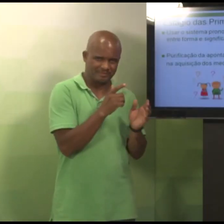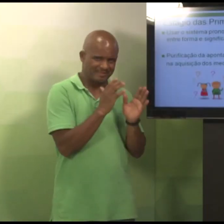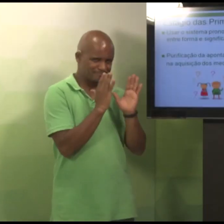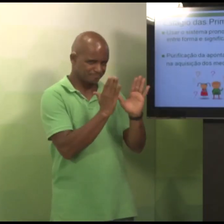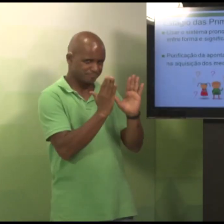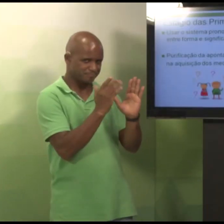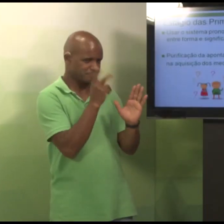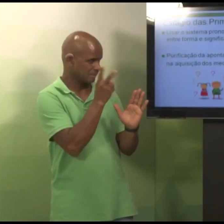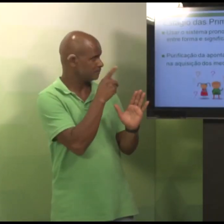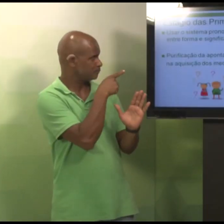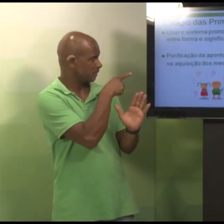a sinalização.